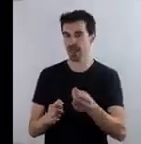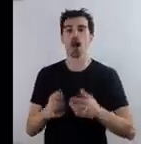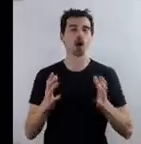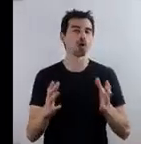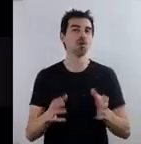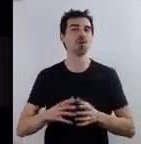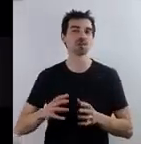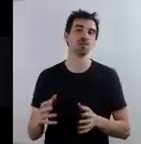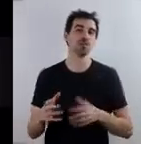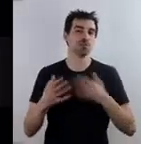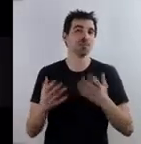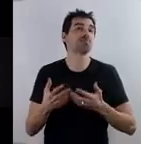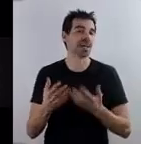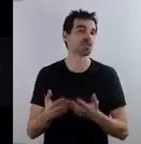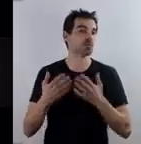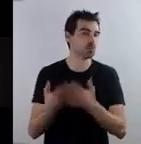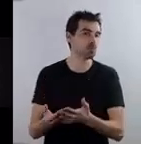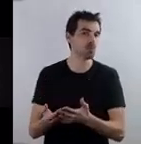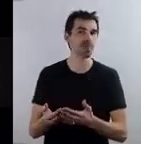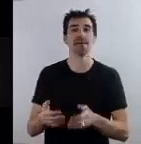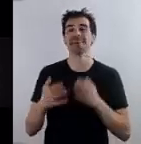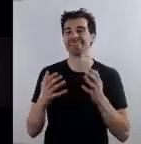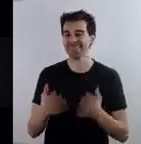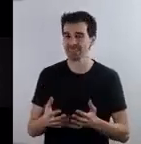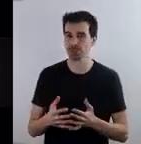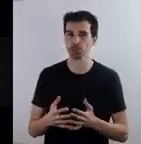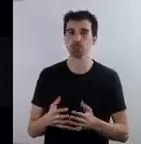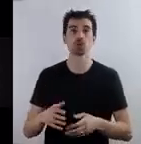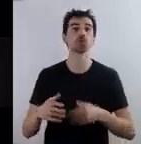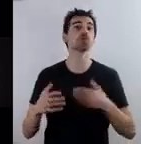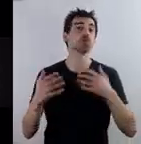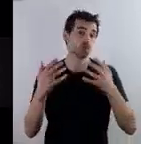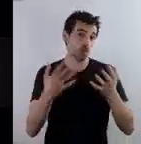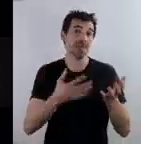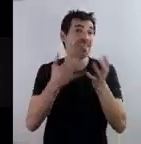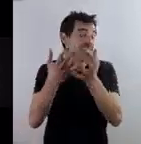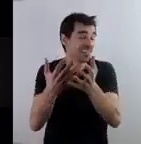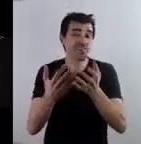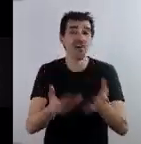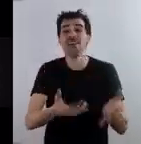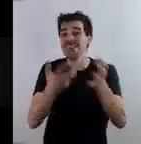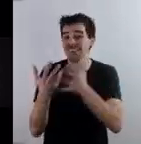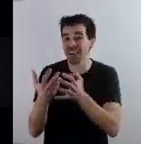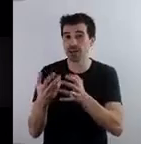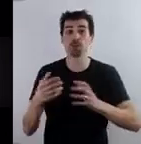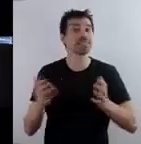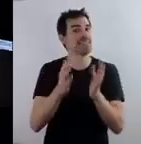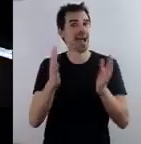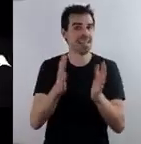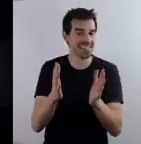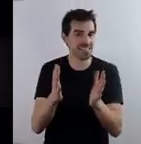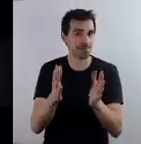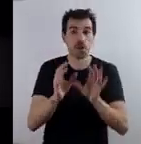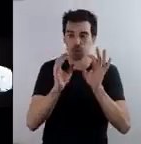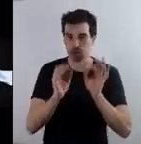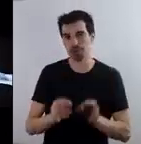gravité. En gros, lorsque vous êtes par exemple debout, dans cette posture, vous ne tombez ni en avant ni en arrière. Vous restez